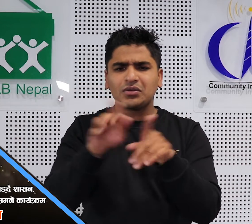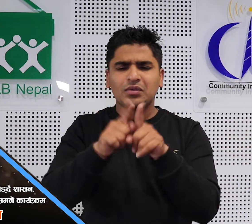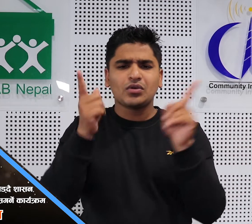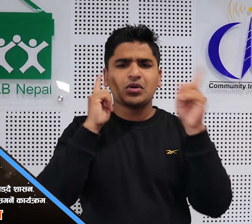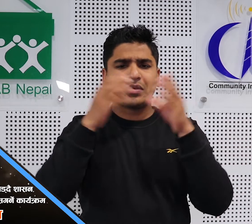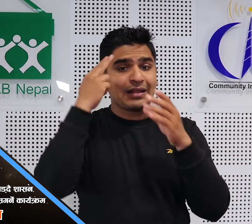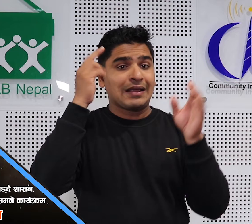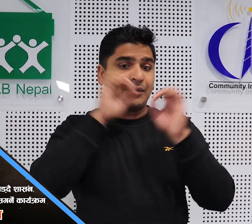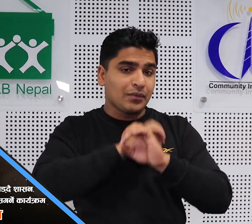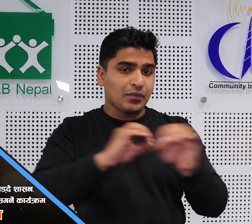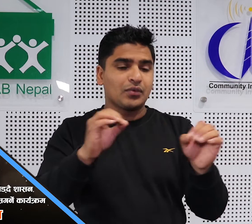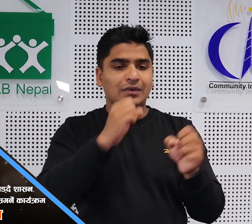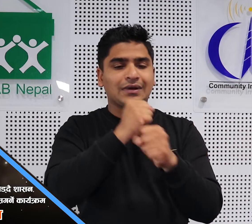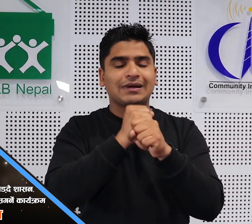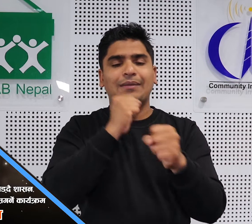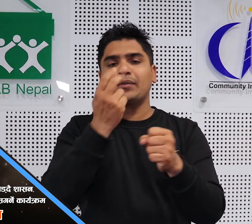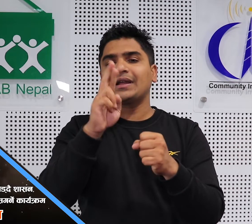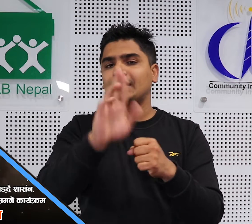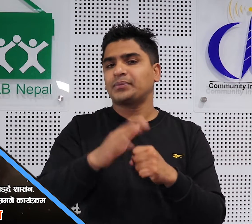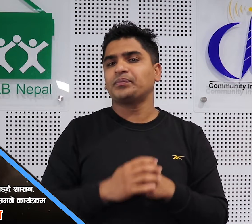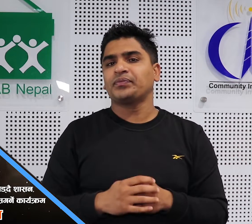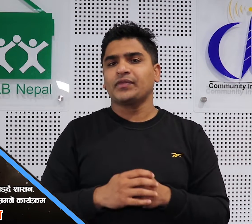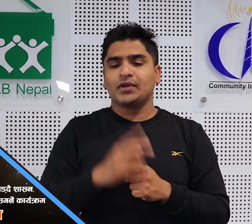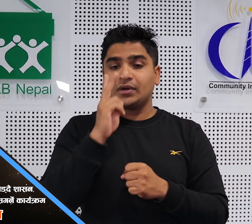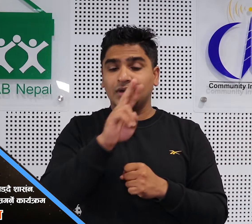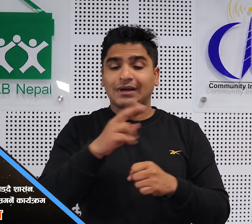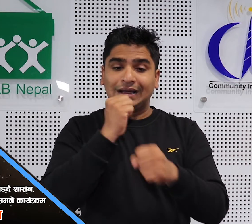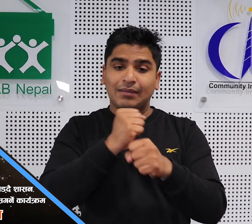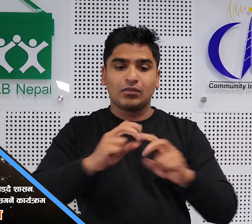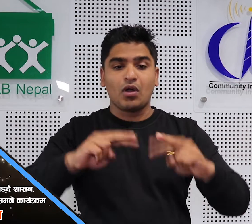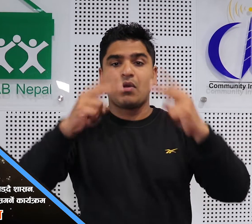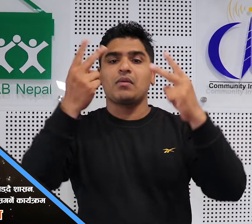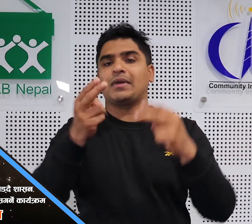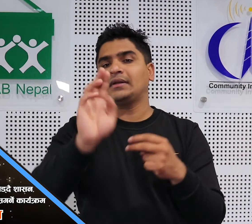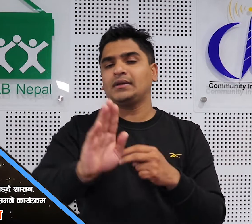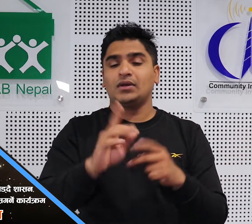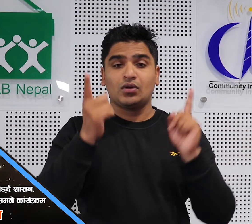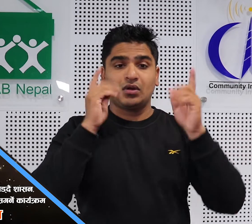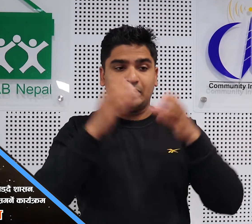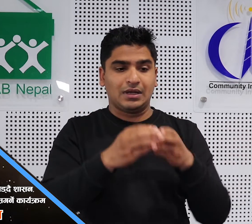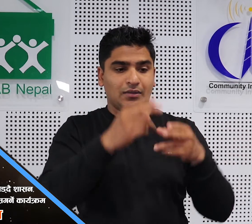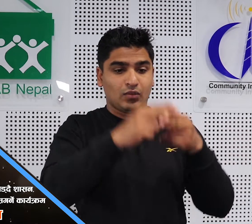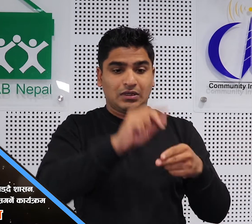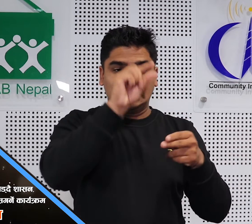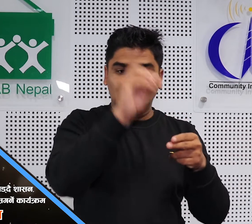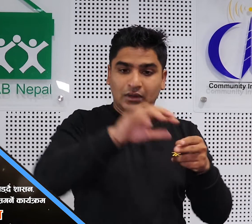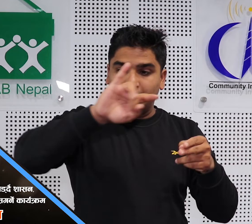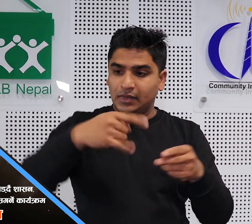नगरपालिकालाई थाहै नदिकन कार्यहरू भइराखेका छन् र डुप्लिकेसन भएका छन्। नगरपालिकाले अलरेडी दिएका बजेटमा फेरि प्रदेश